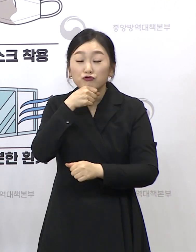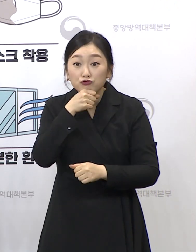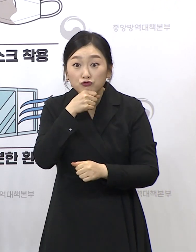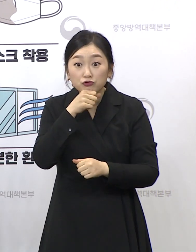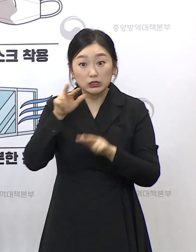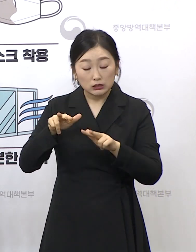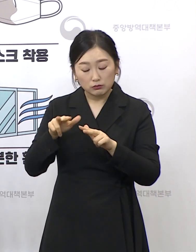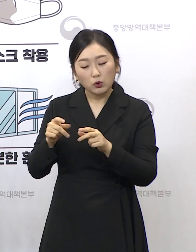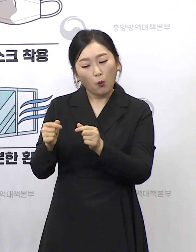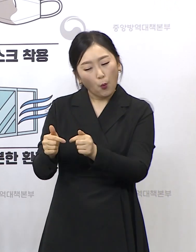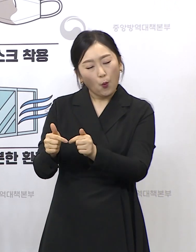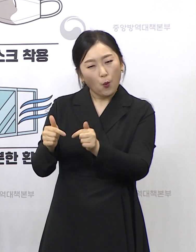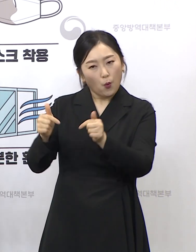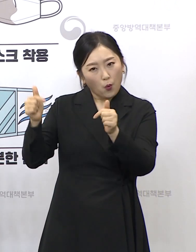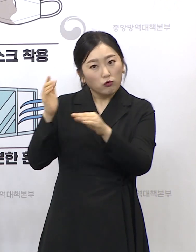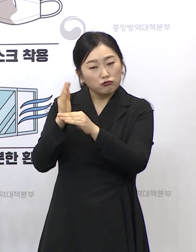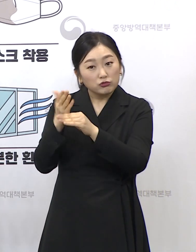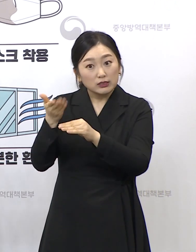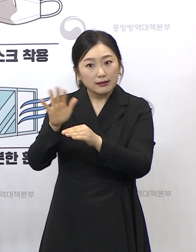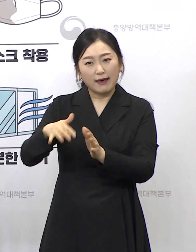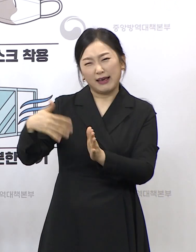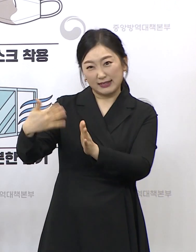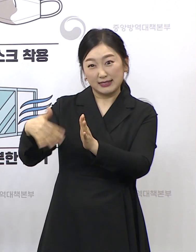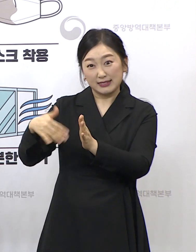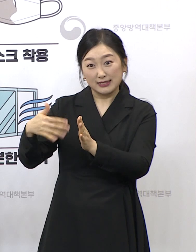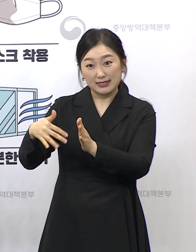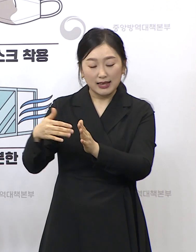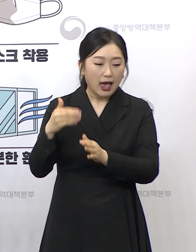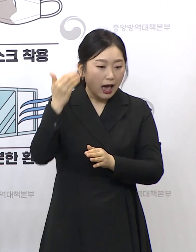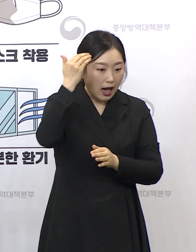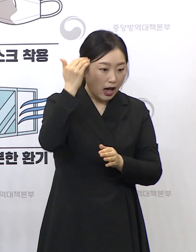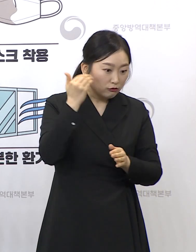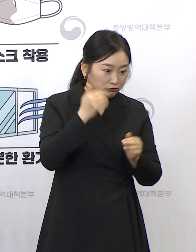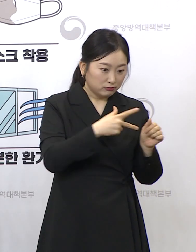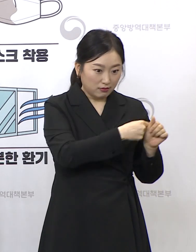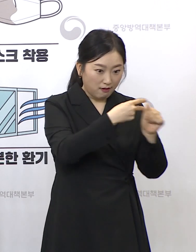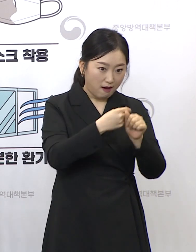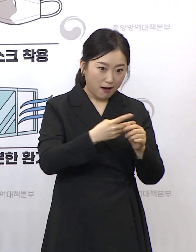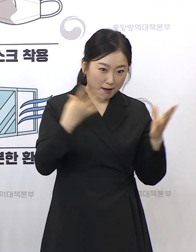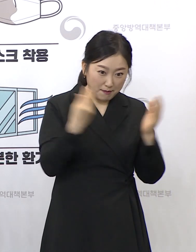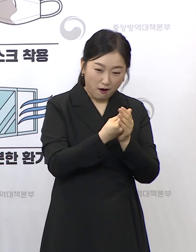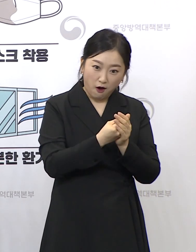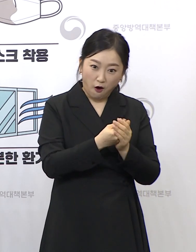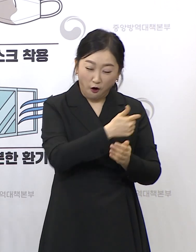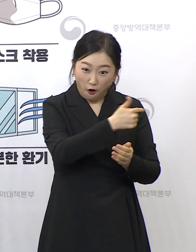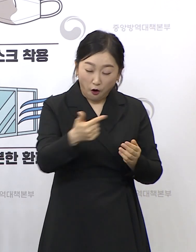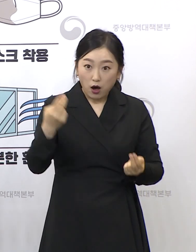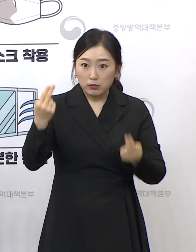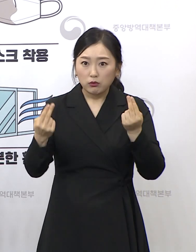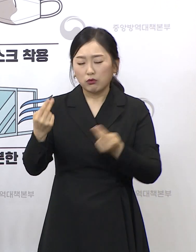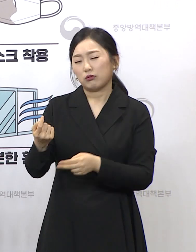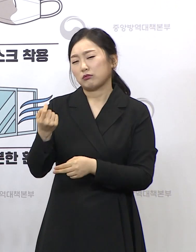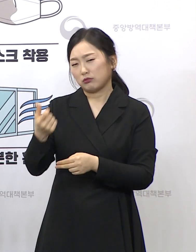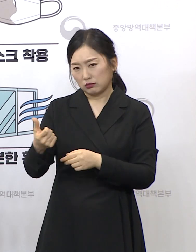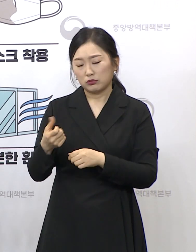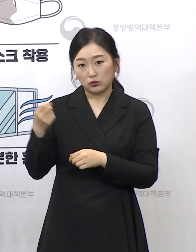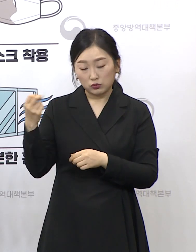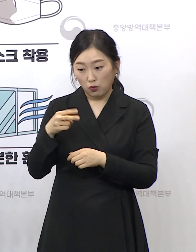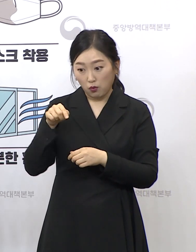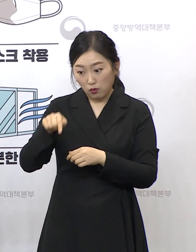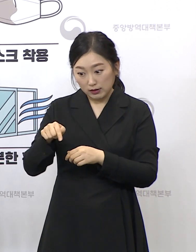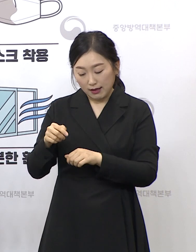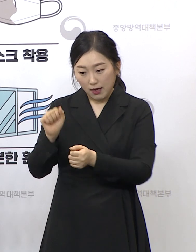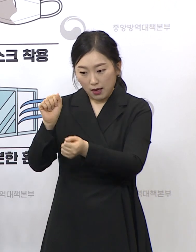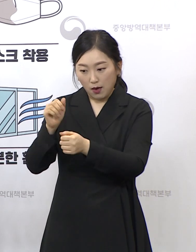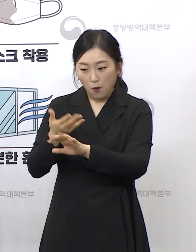예방접종률이 계속 상승 중에 있지만 아직까지는 내국인에 대비해서 낮은 수준이고 또 외국인 감염은